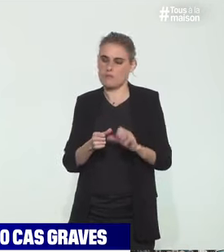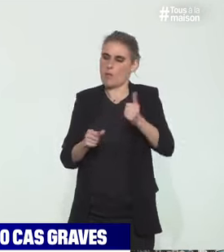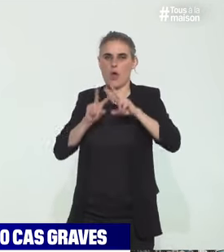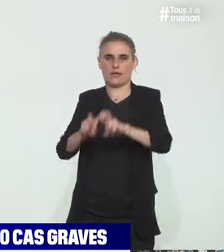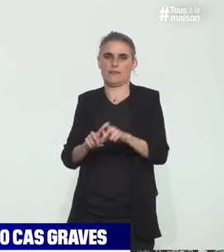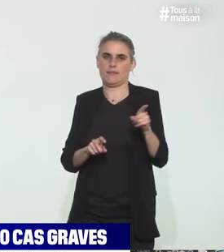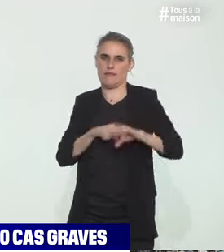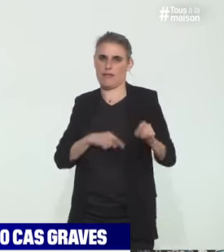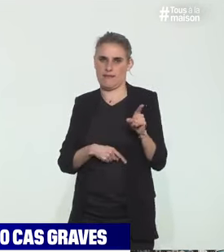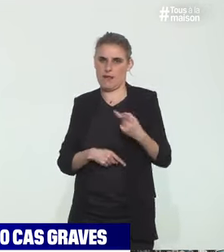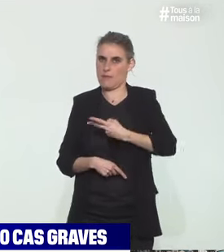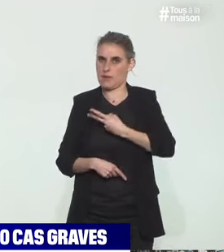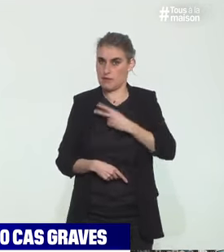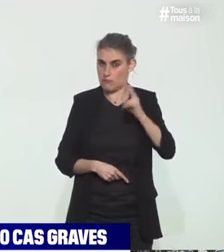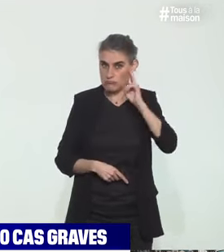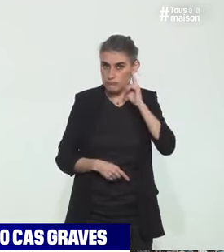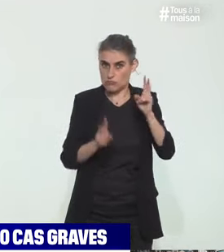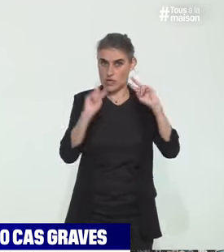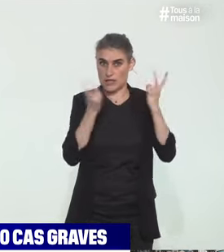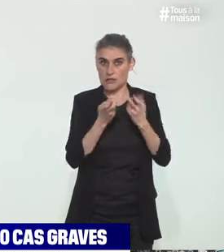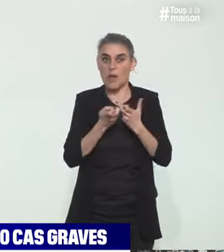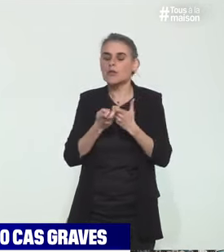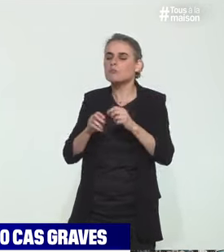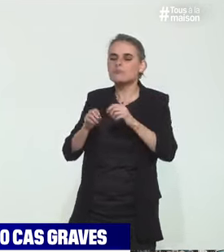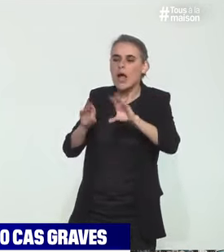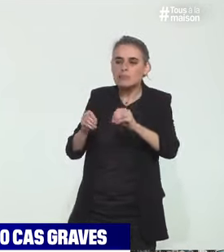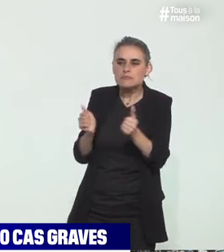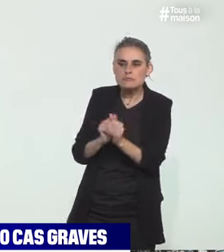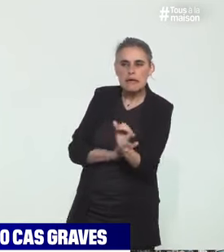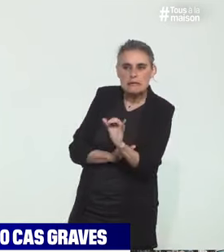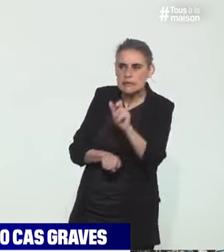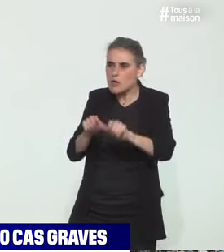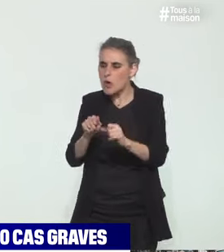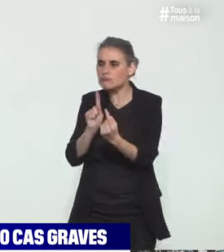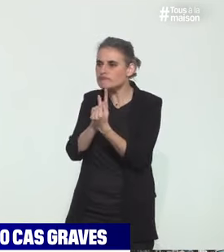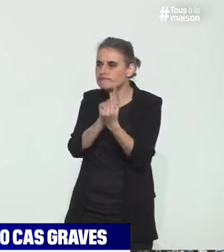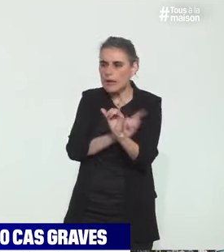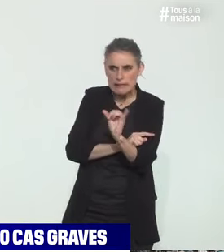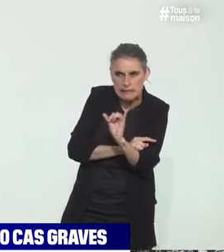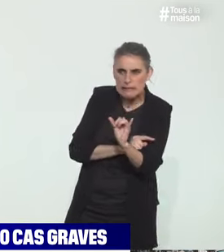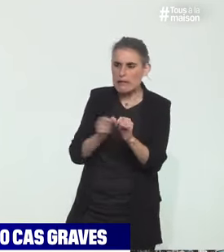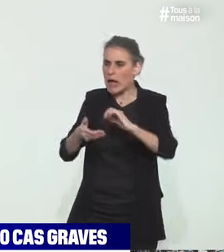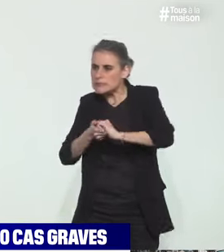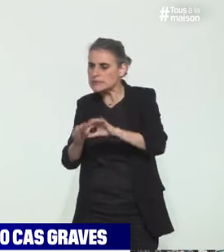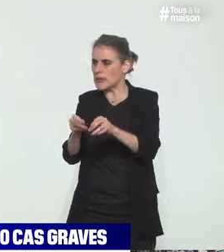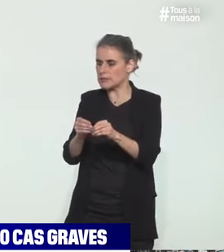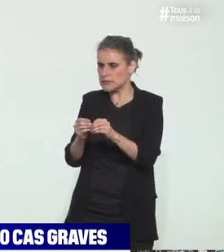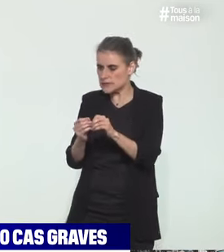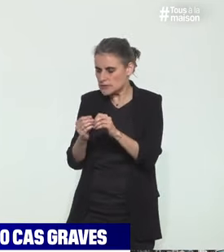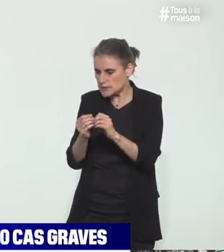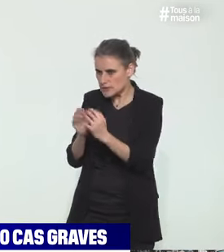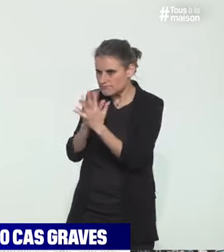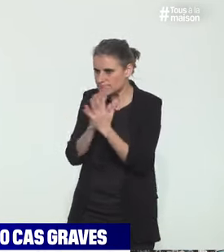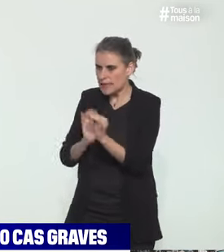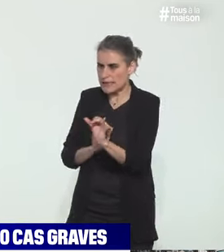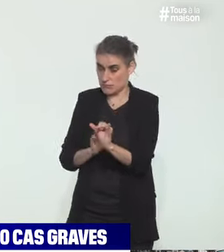enquête. Quels sont vos proches? Qui vivent avec vous? Qui vous avez vu comme contact étroit? Et donc ça, le médecin généraliste a un rôle